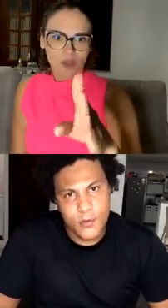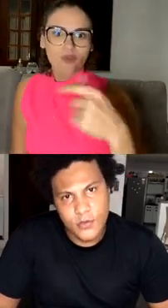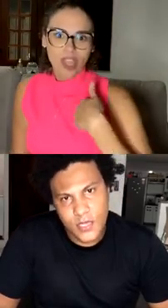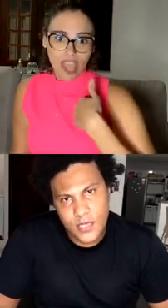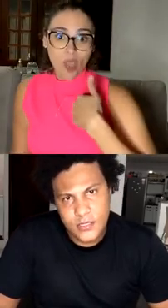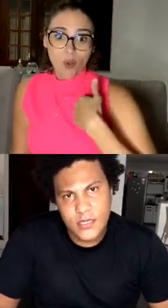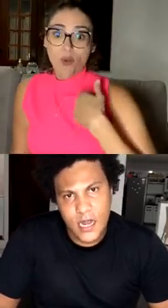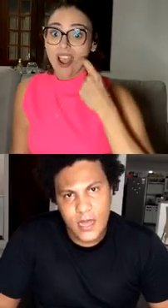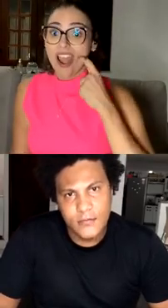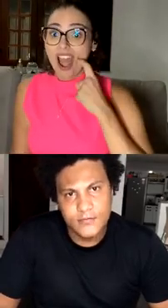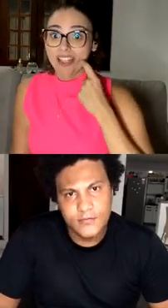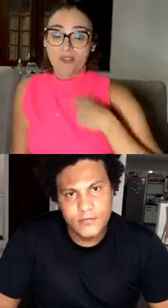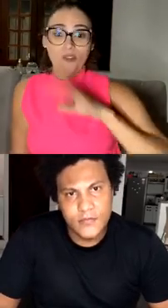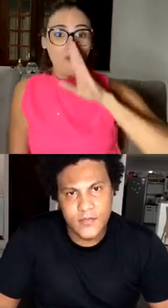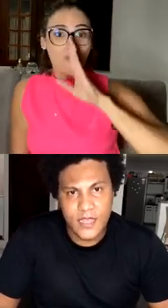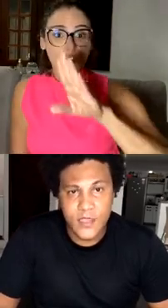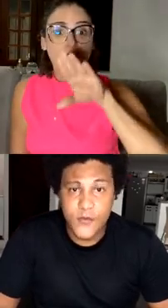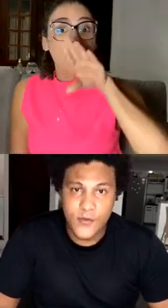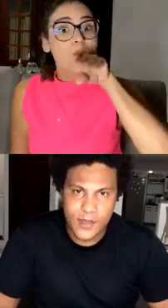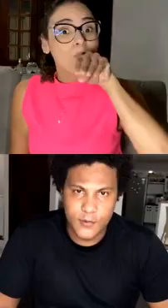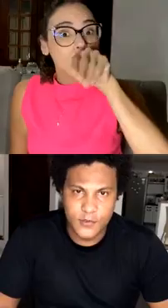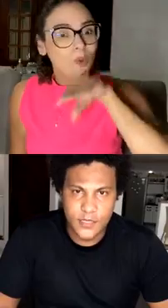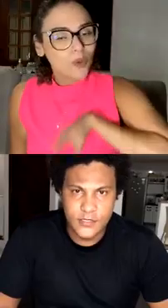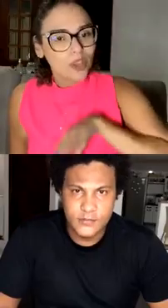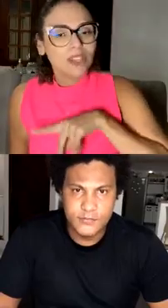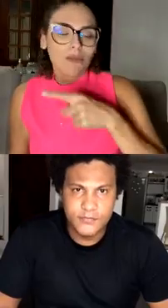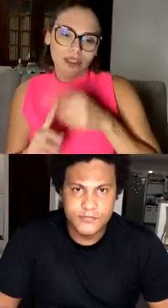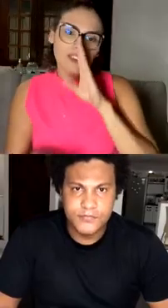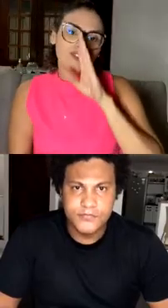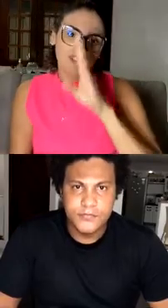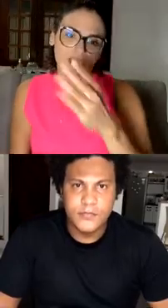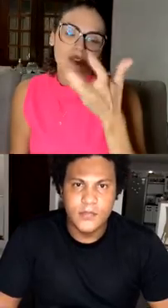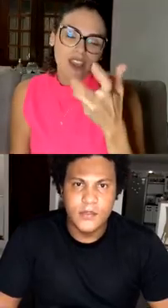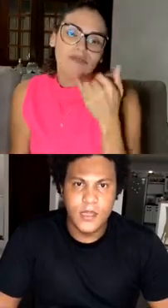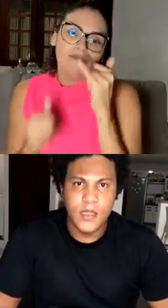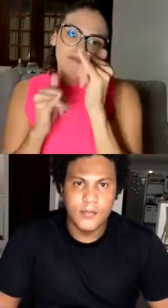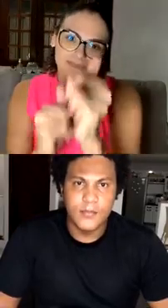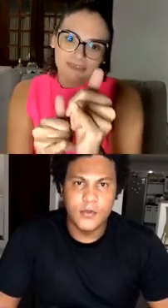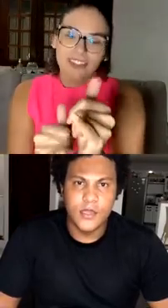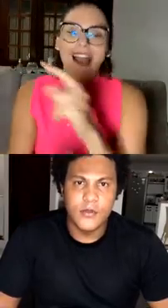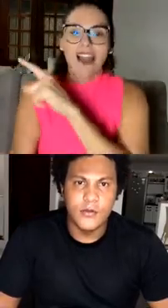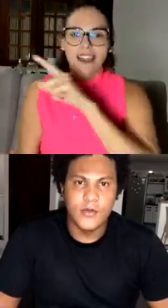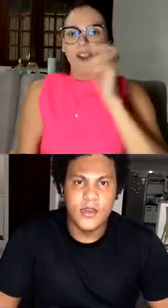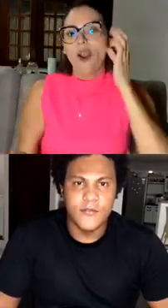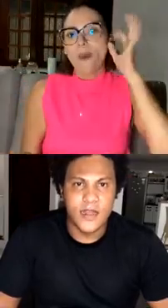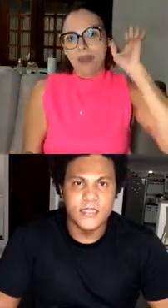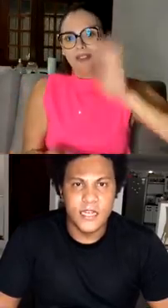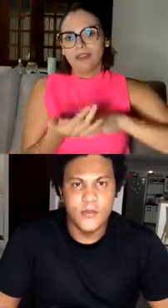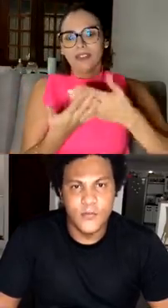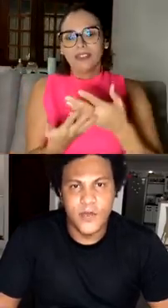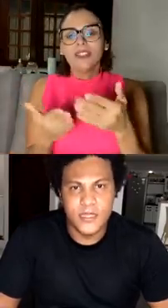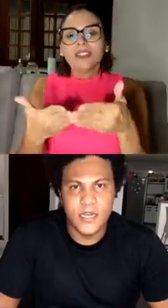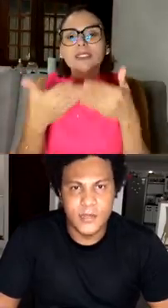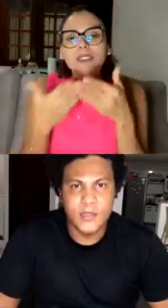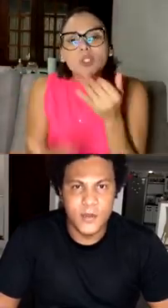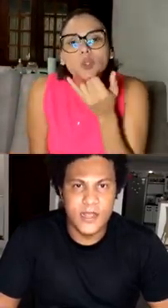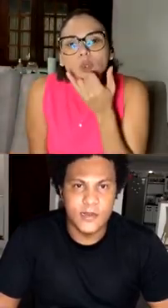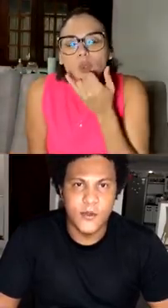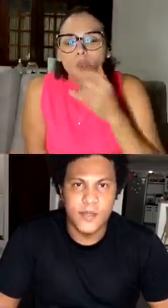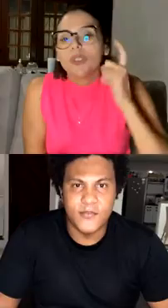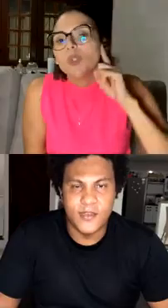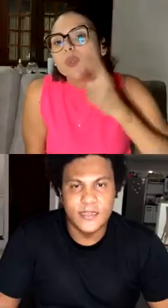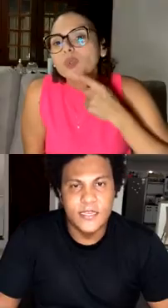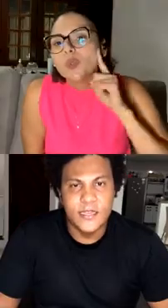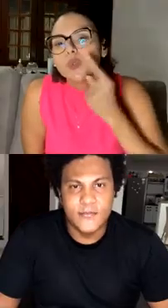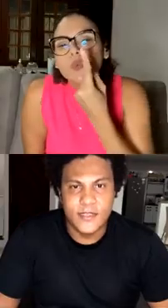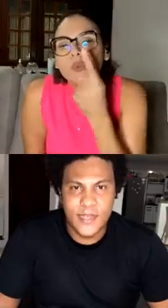falar em português, claro, na verdade eu vou falar em português, né, porque eu queria falar diretamente para ela,